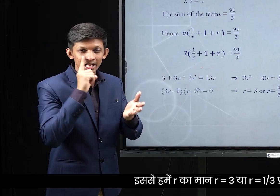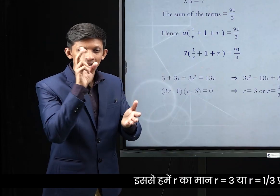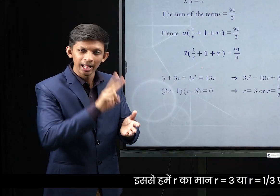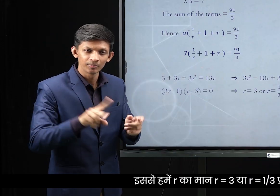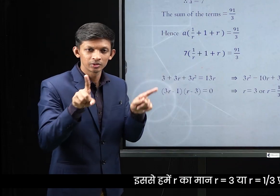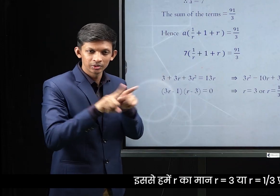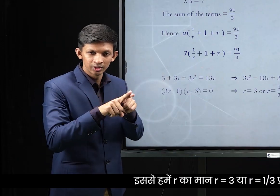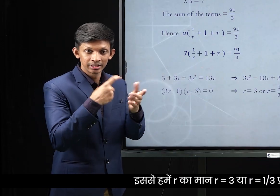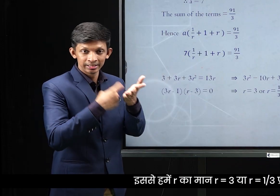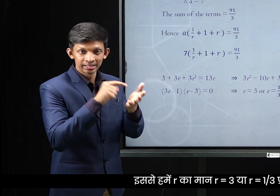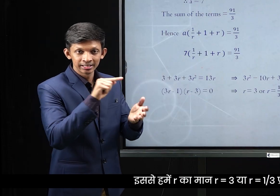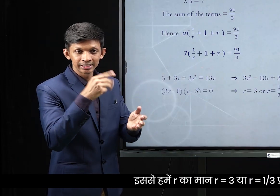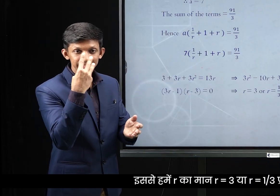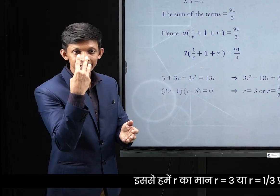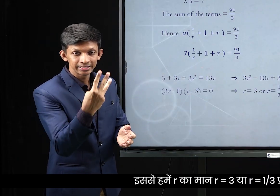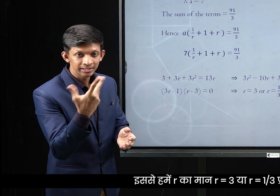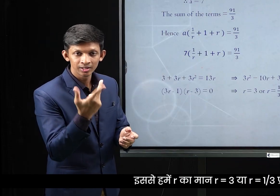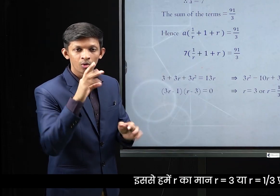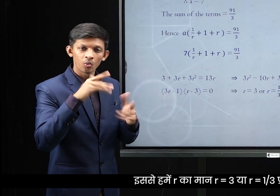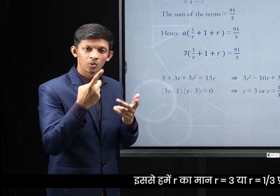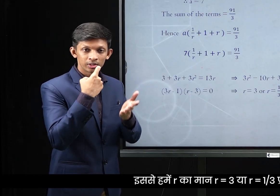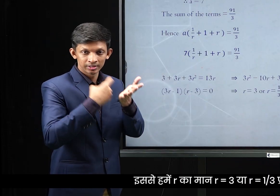3 या r इक्वल्स 1/3 प्राप्त होता है।